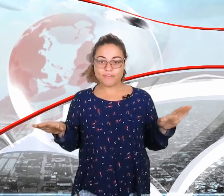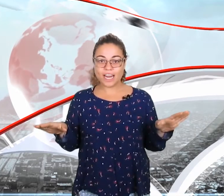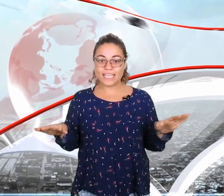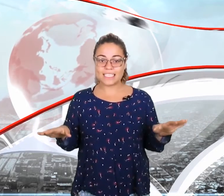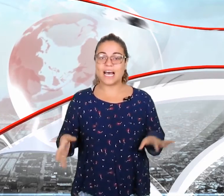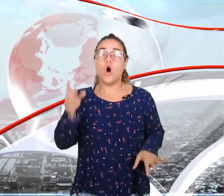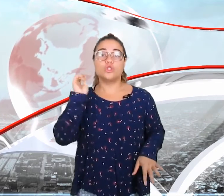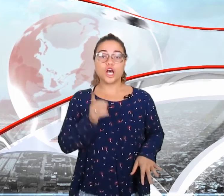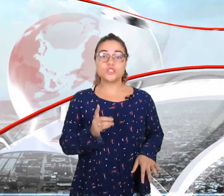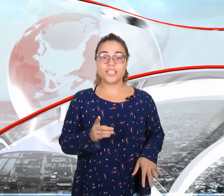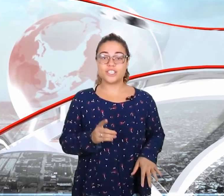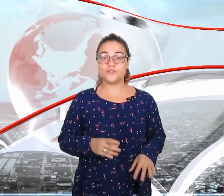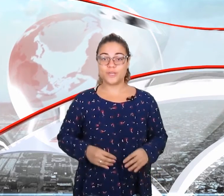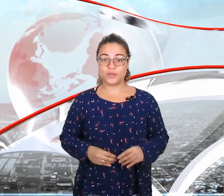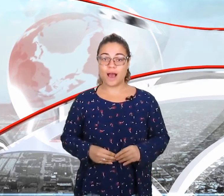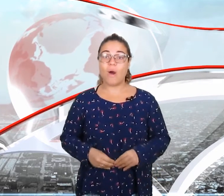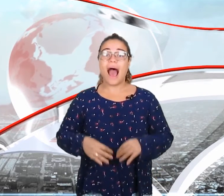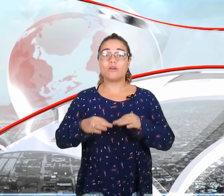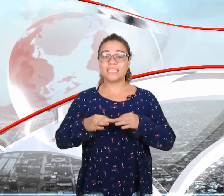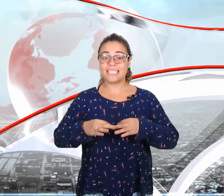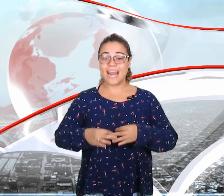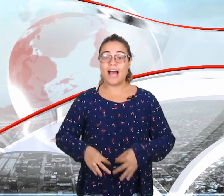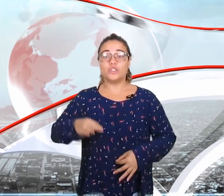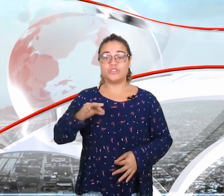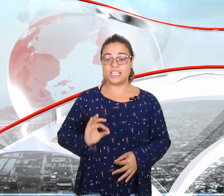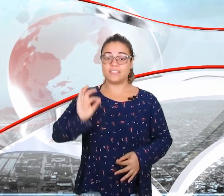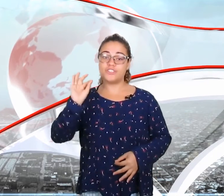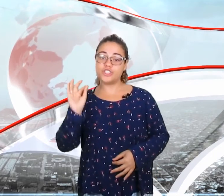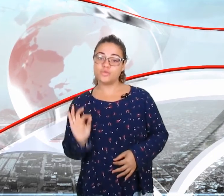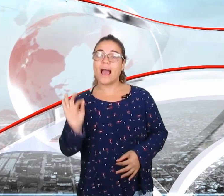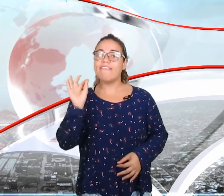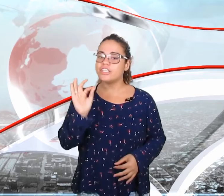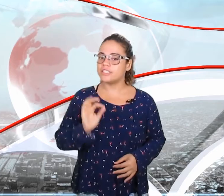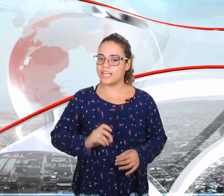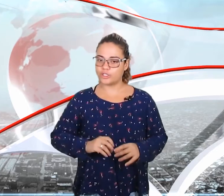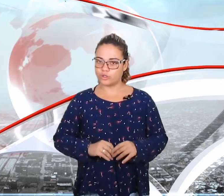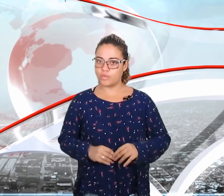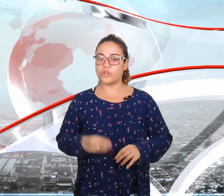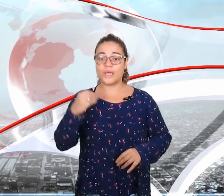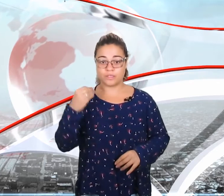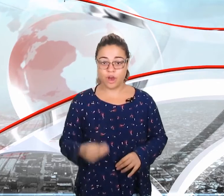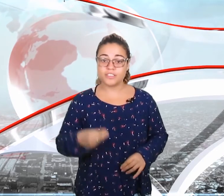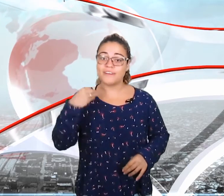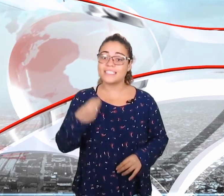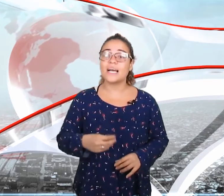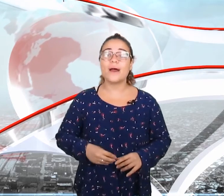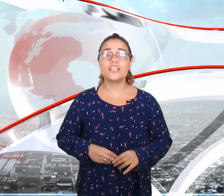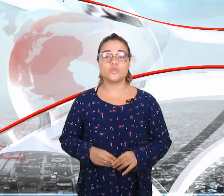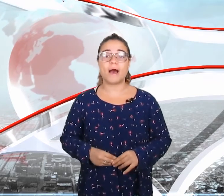fora dessa! O nosso retiro espiritual acontecerá nos dias 21 a 23 de outubro no Resort Fazenda Guarajuba,